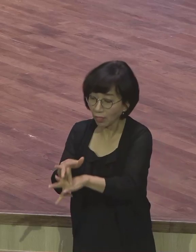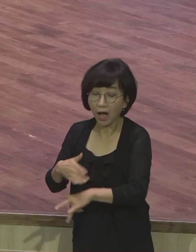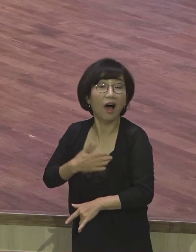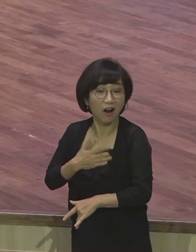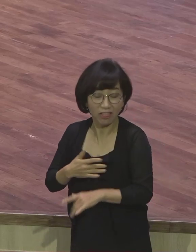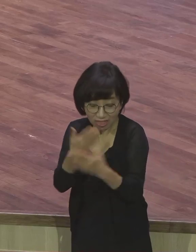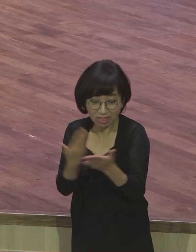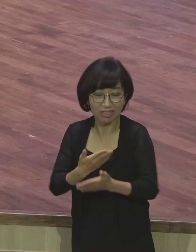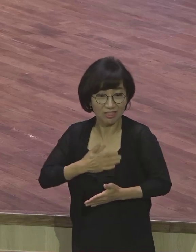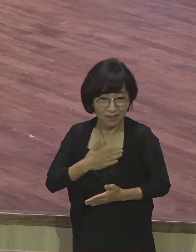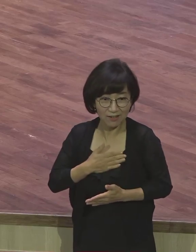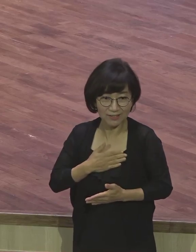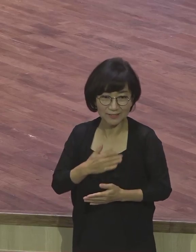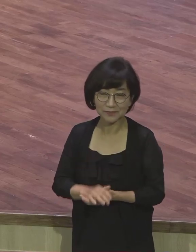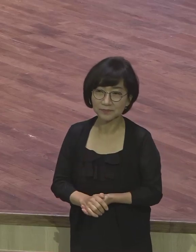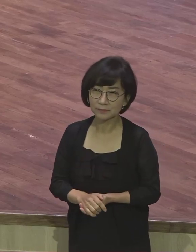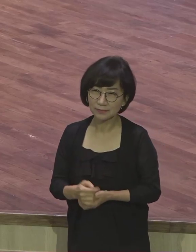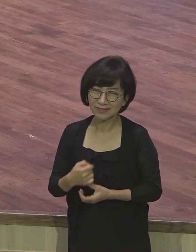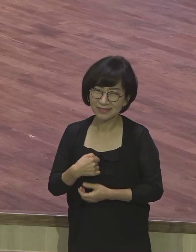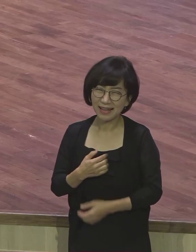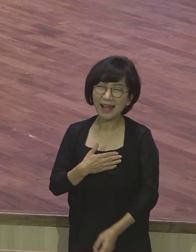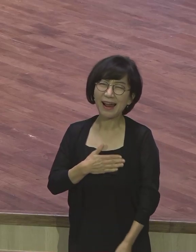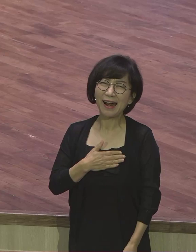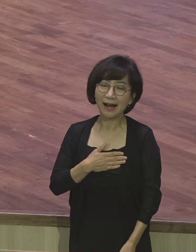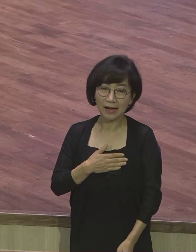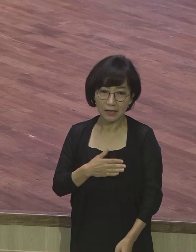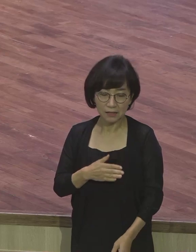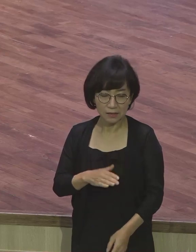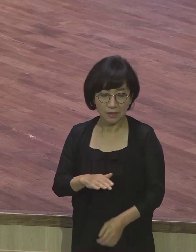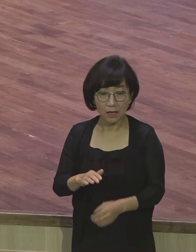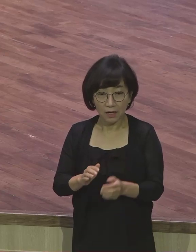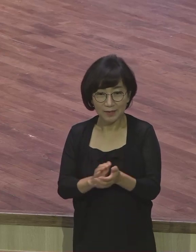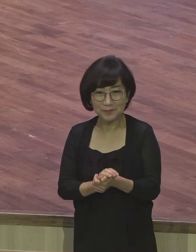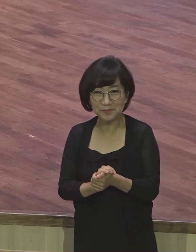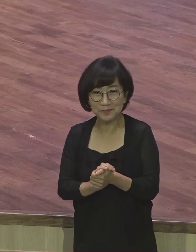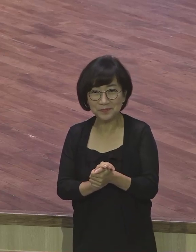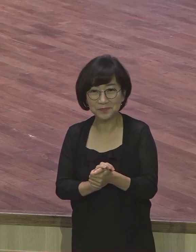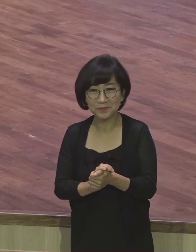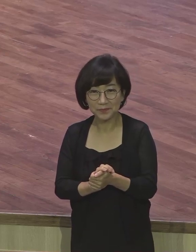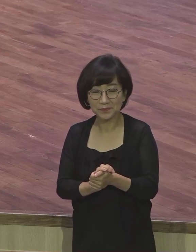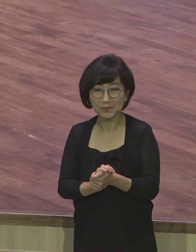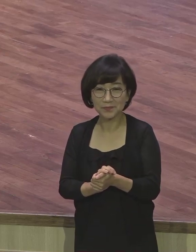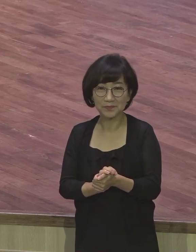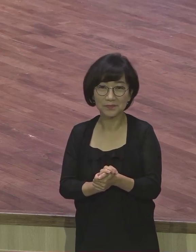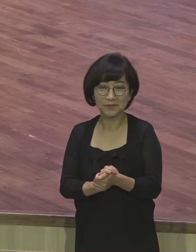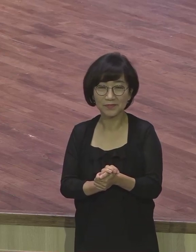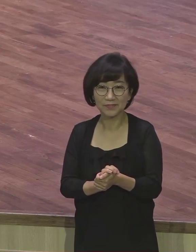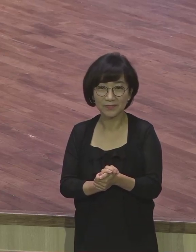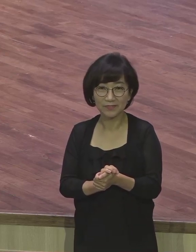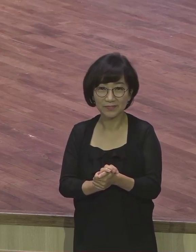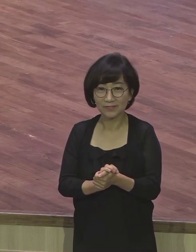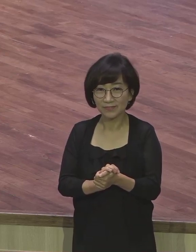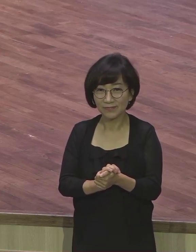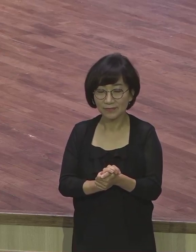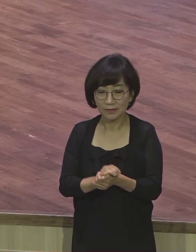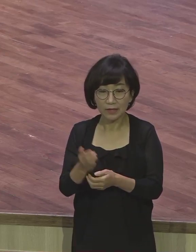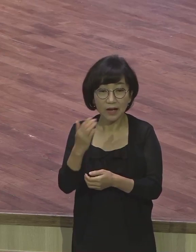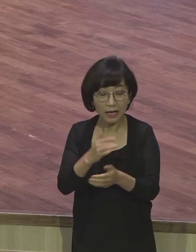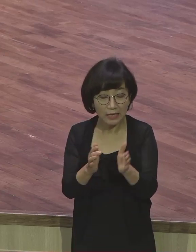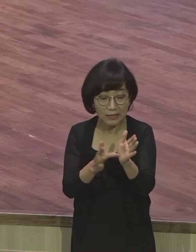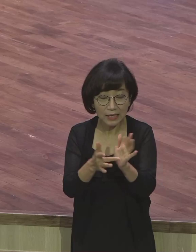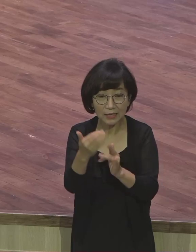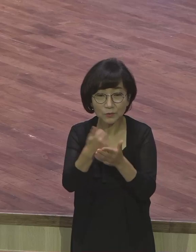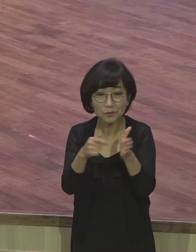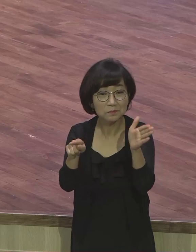아는데. 내가 예수를 안다 그래서 귀신 들린 자가. 예수 알아요. 그런데 예수 믿는